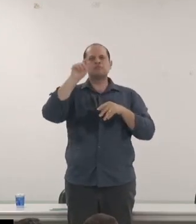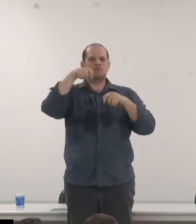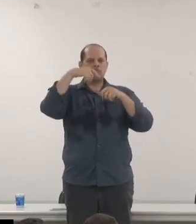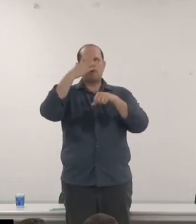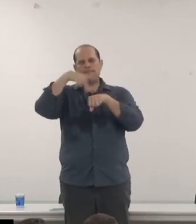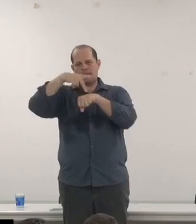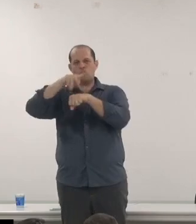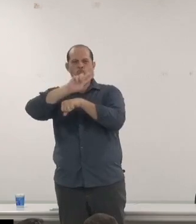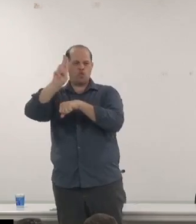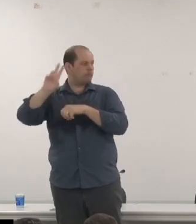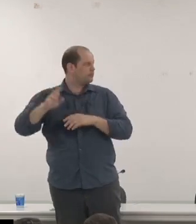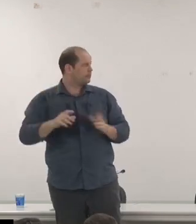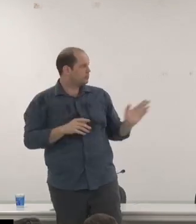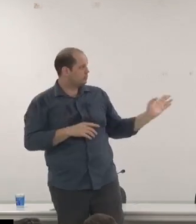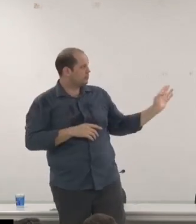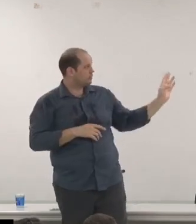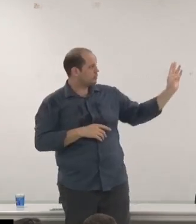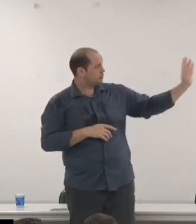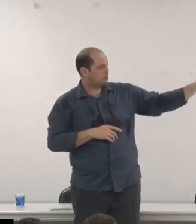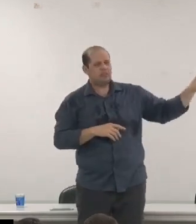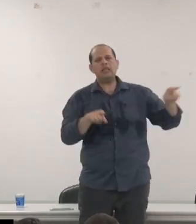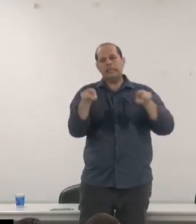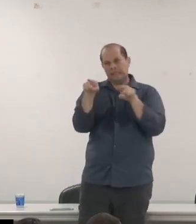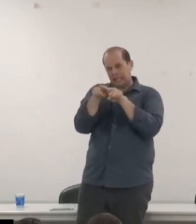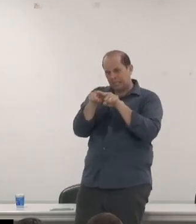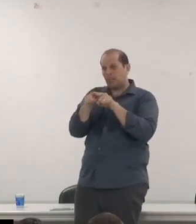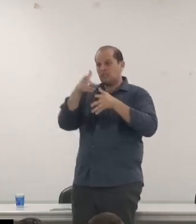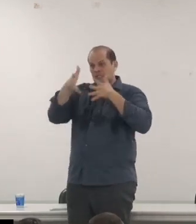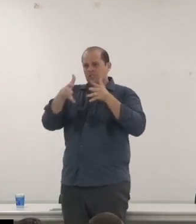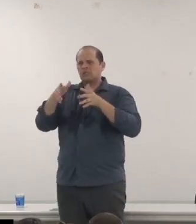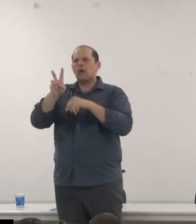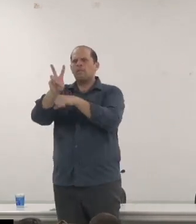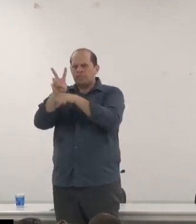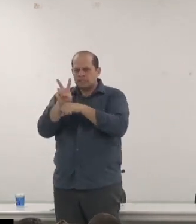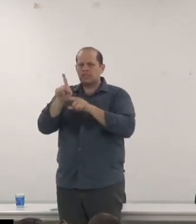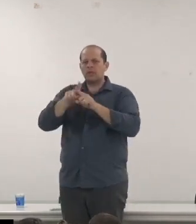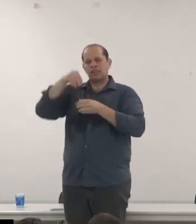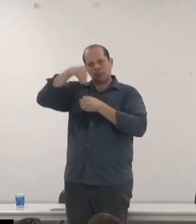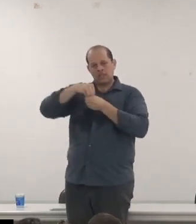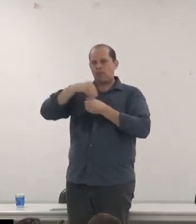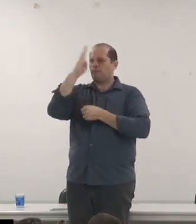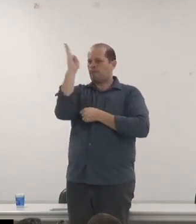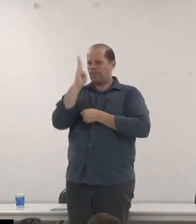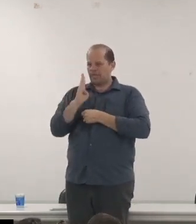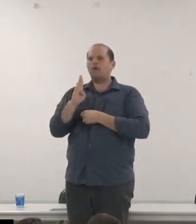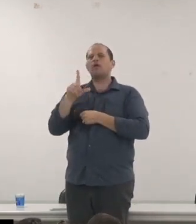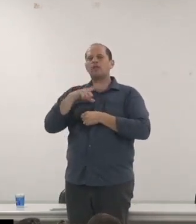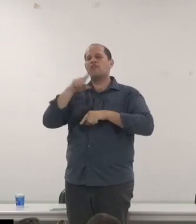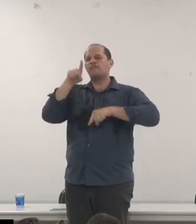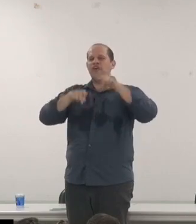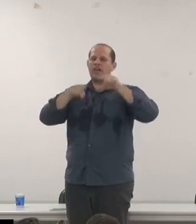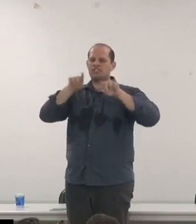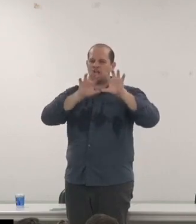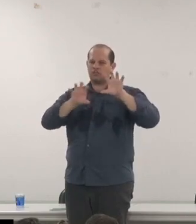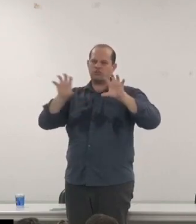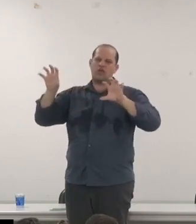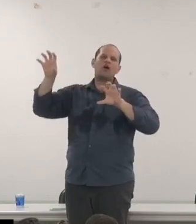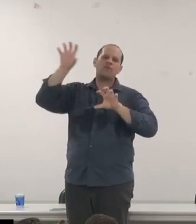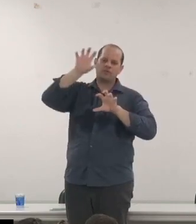os surdos parisienses usam para se referir à própria cidade, em língua de sinais francesa. Então, e há empréstimos, há